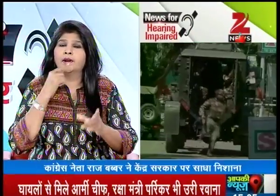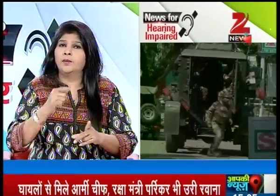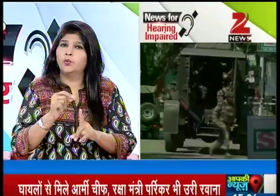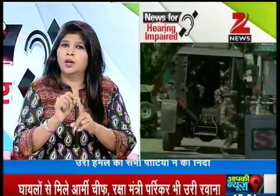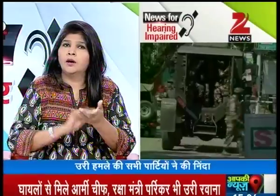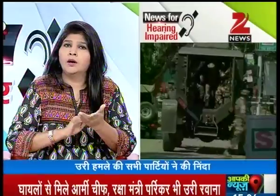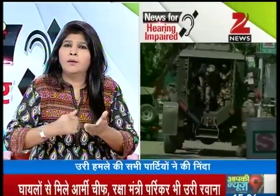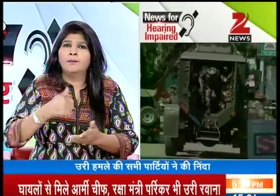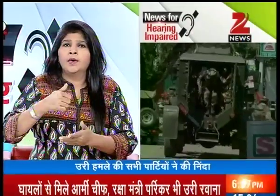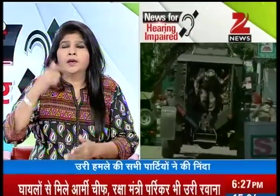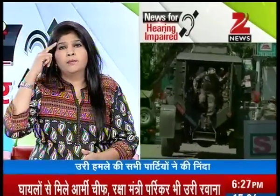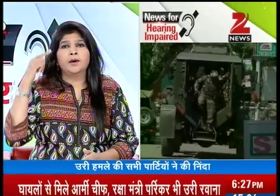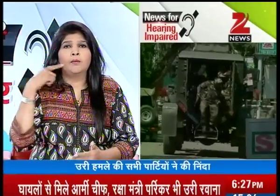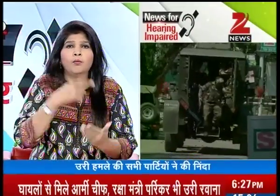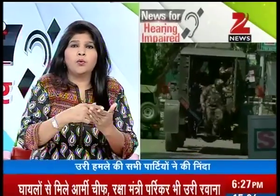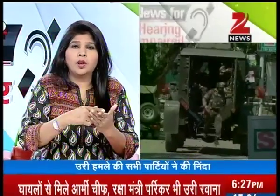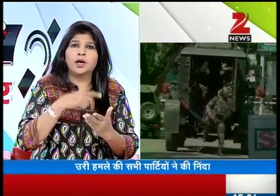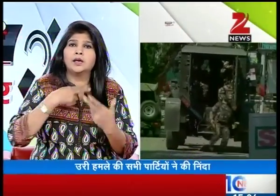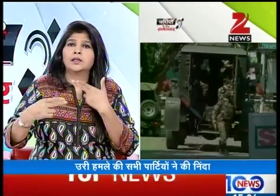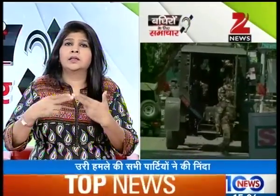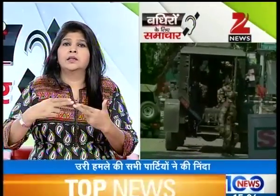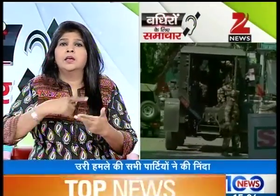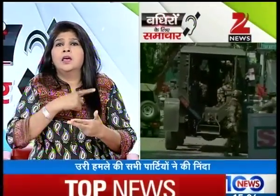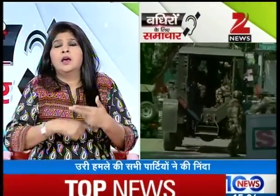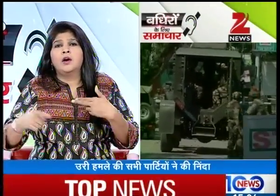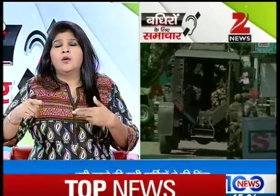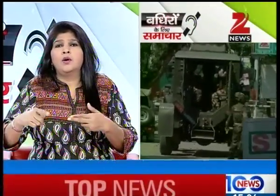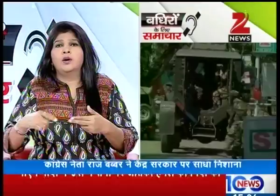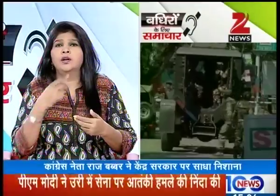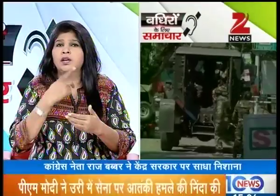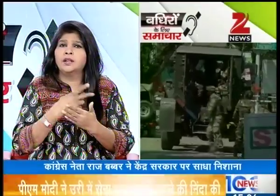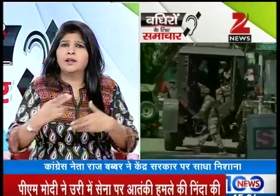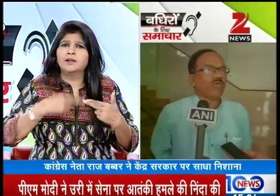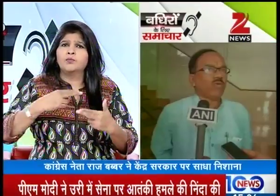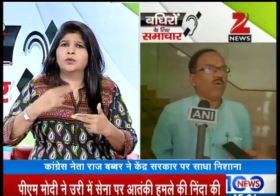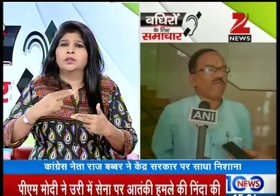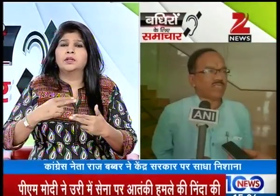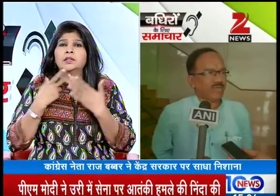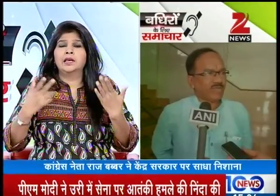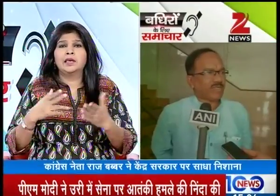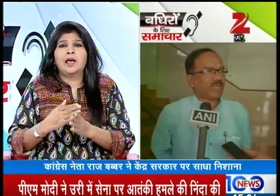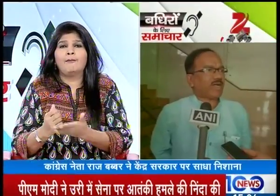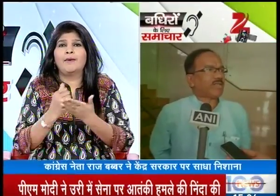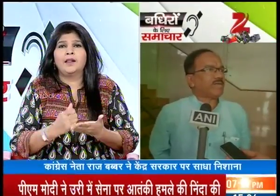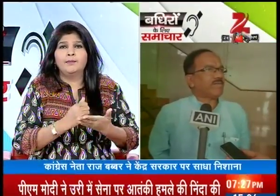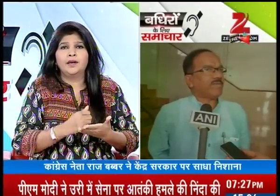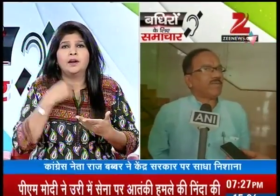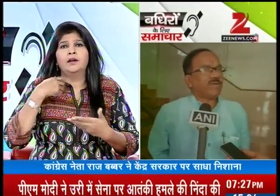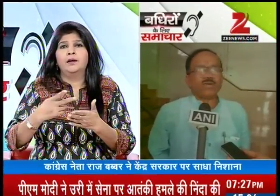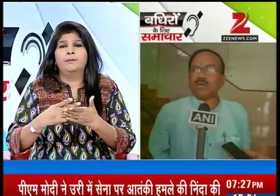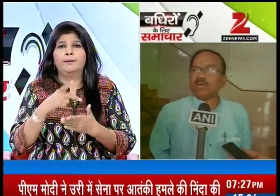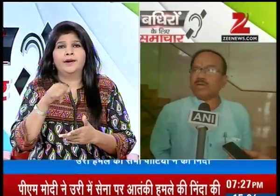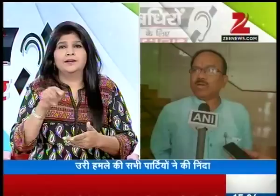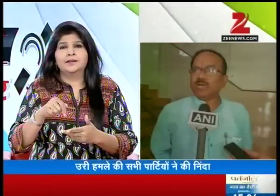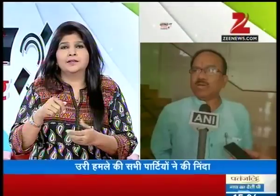ने प्रधानमंत्री नरेंद्र मोदी पर निशाना साधा है। राज बब्बर ने कहा, सरकार ने 56 इंच का